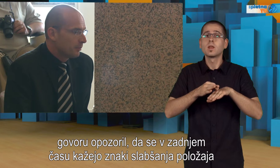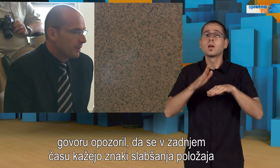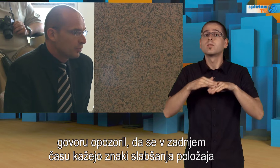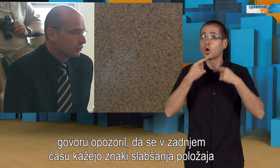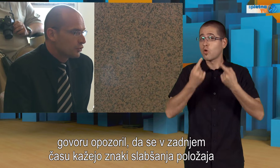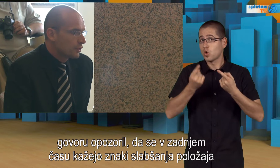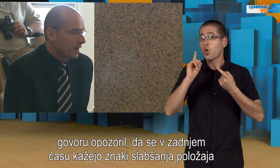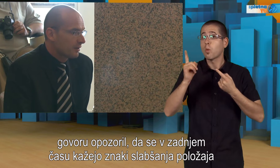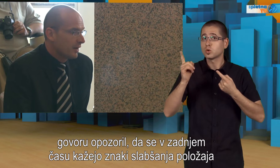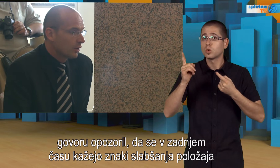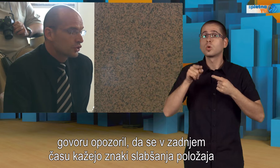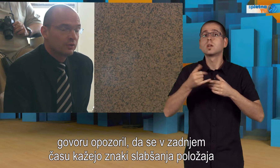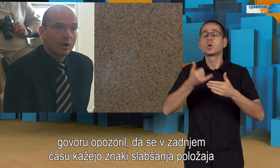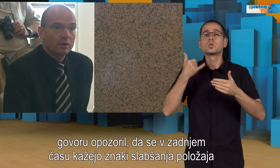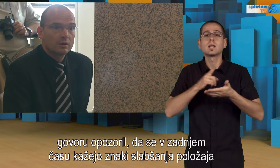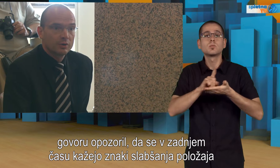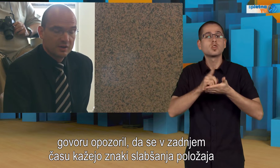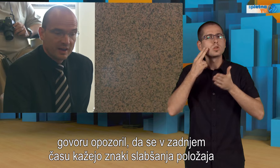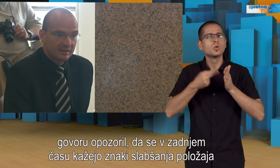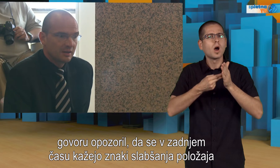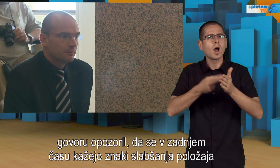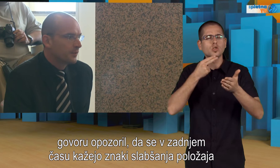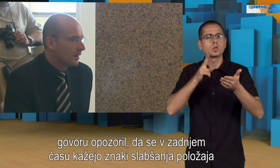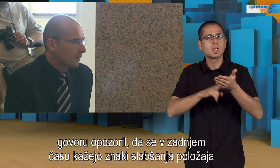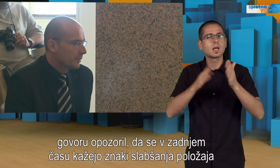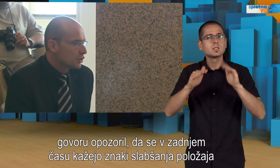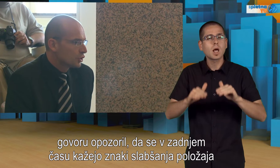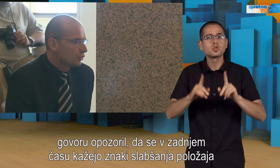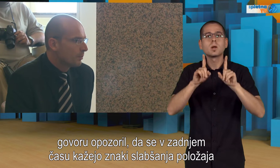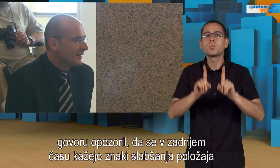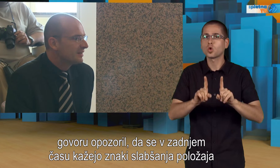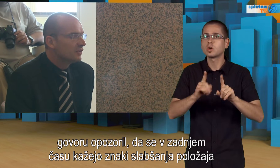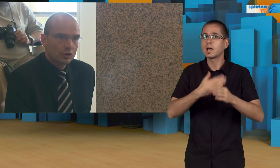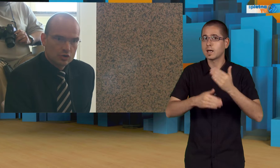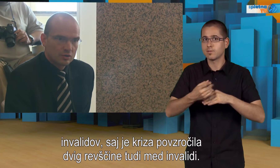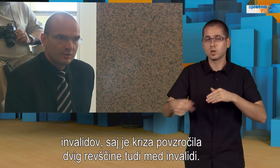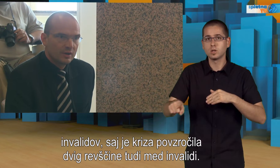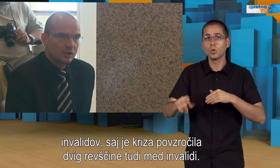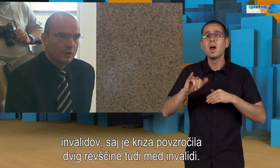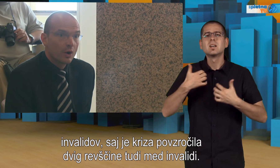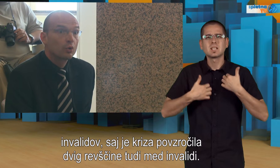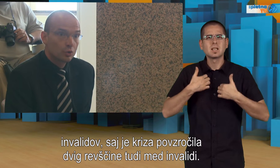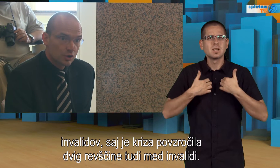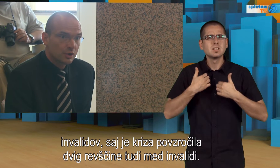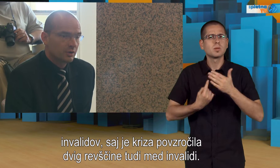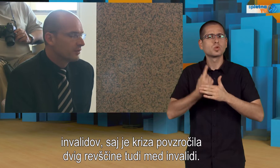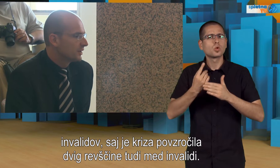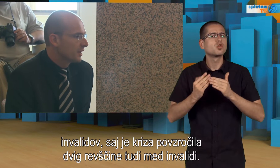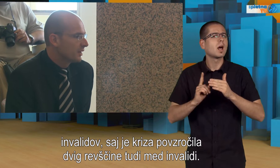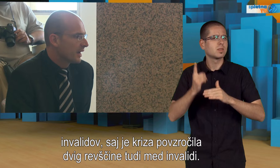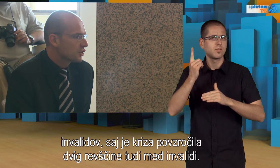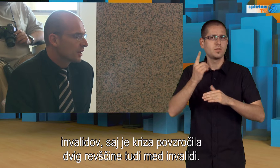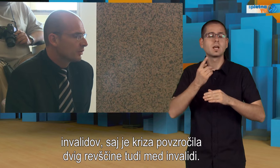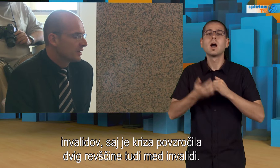nagovoru opozoril, da se v zadnjem času kažejo znaki slabšanja položaja invalidov, saj je kriza povzročila dvig